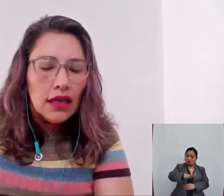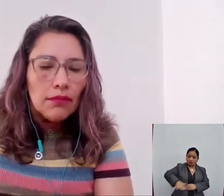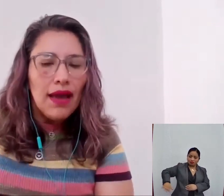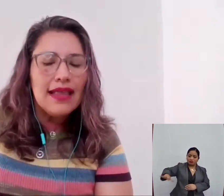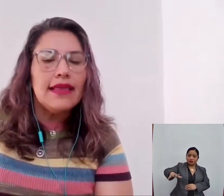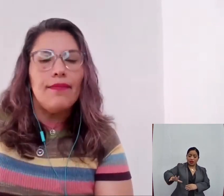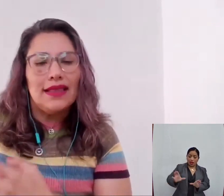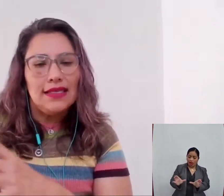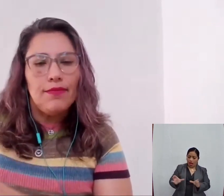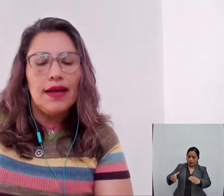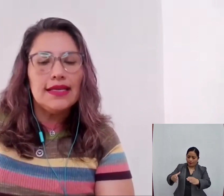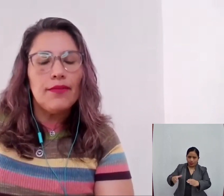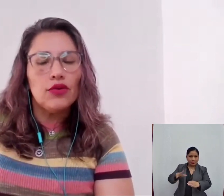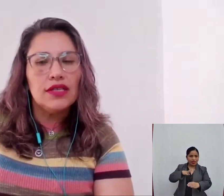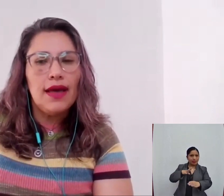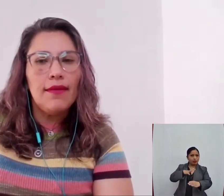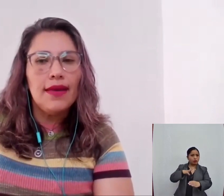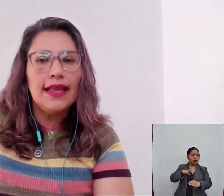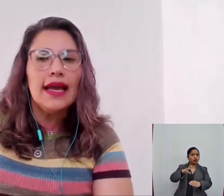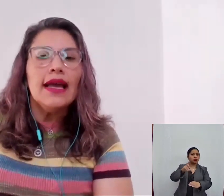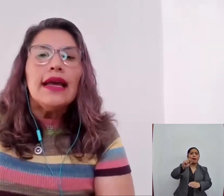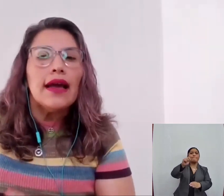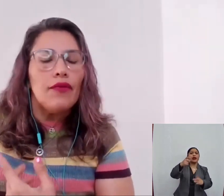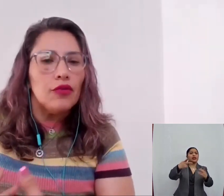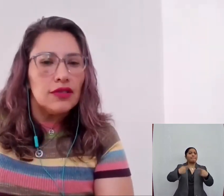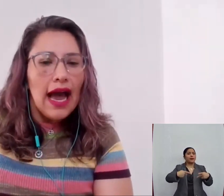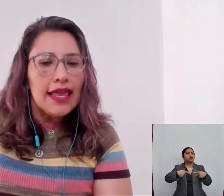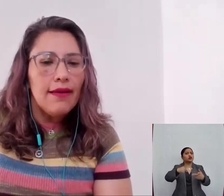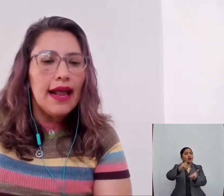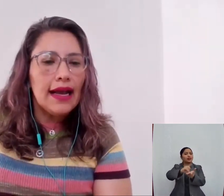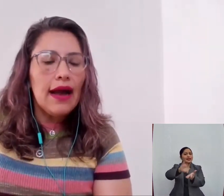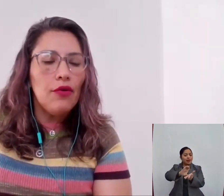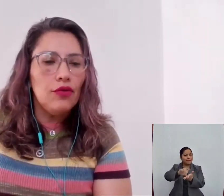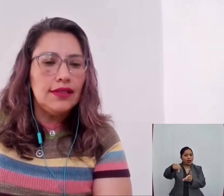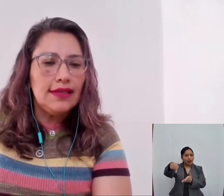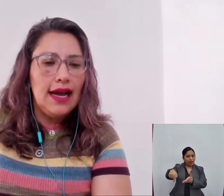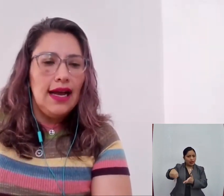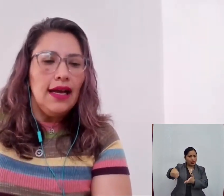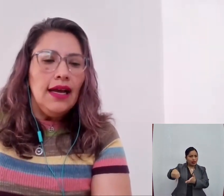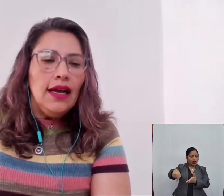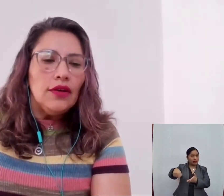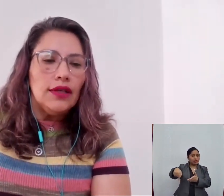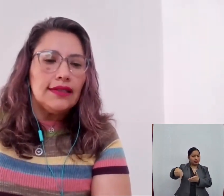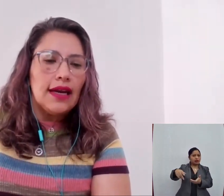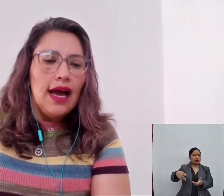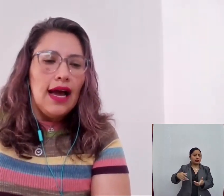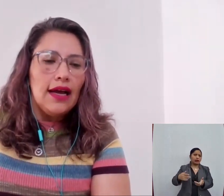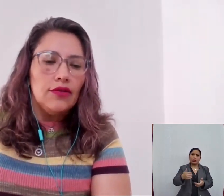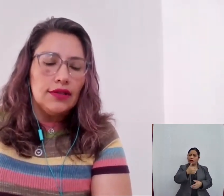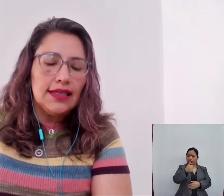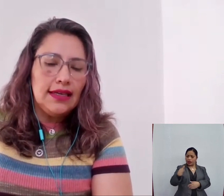16, 20 participantes aproximadamente, que fuimos a llevar a cabo nuestra